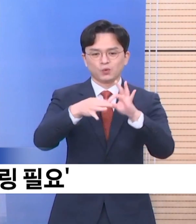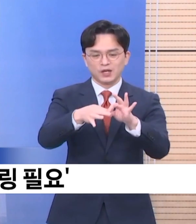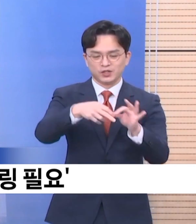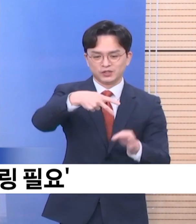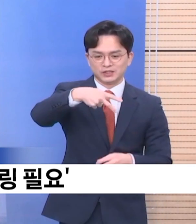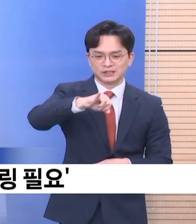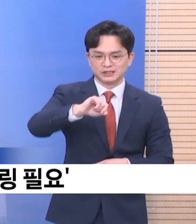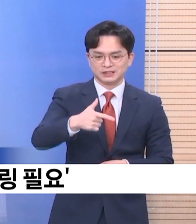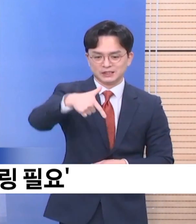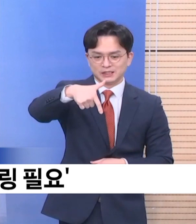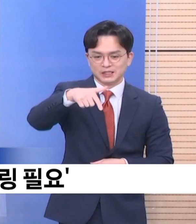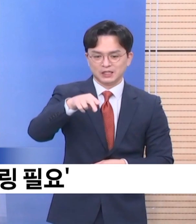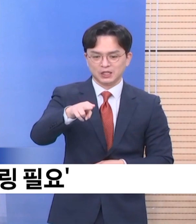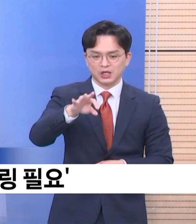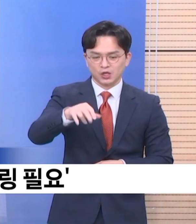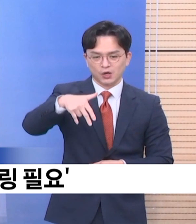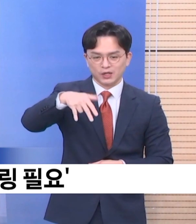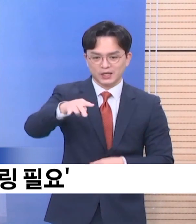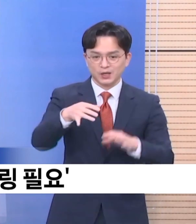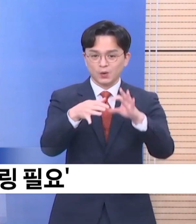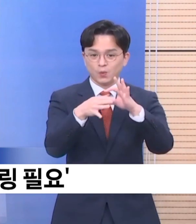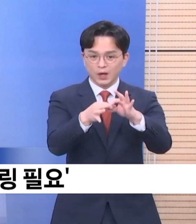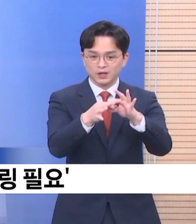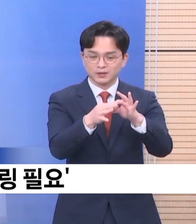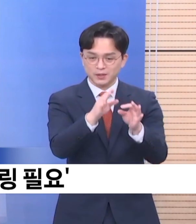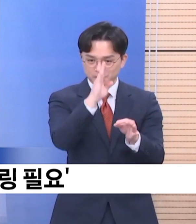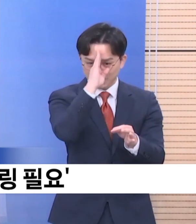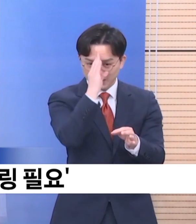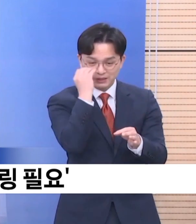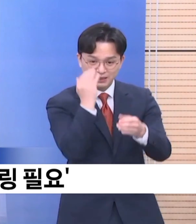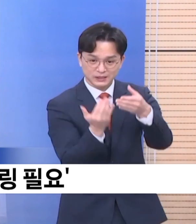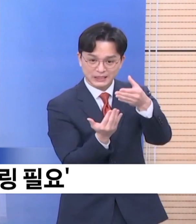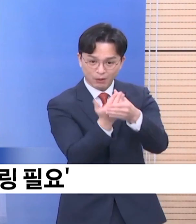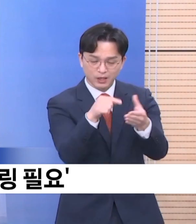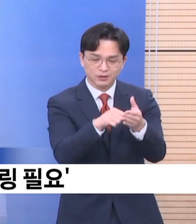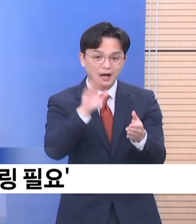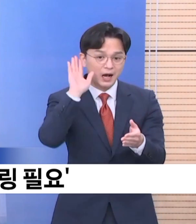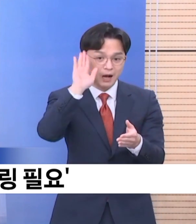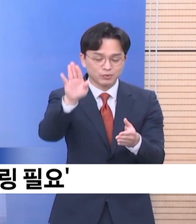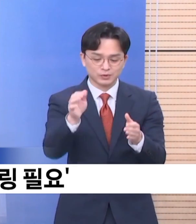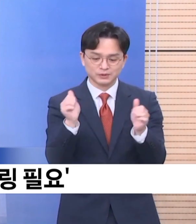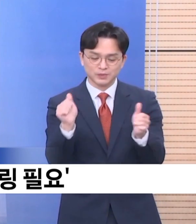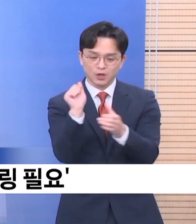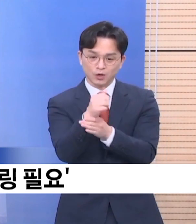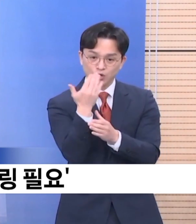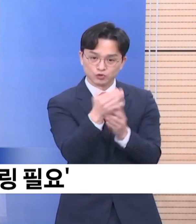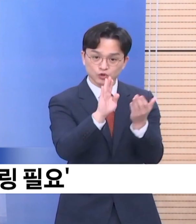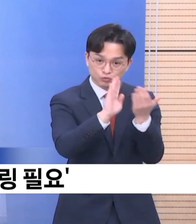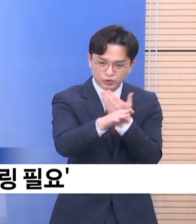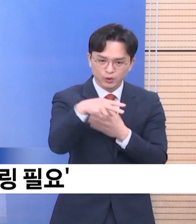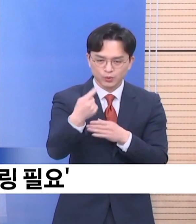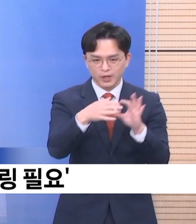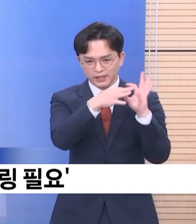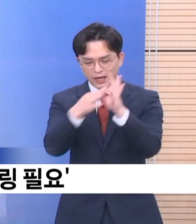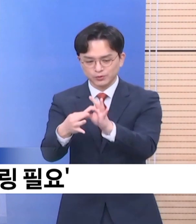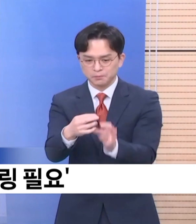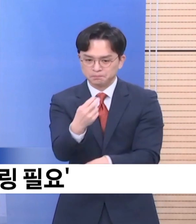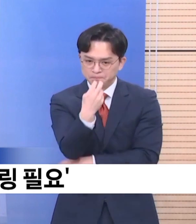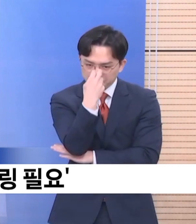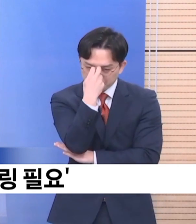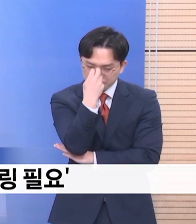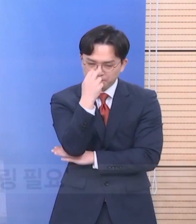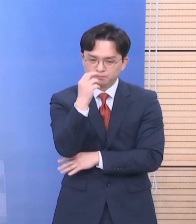후에도 모니터링이 필요하다는 의견이었으며 보고된 이상 사례에 대해서는 허가 사항